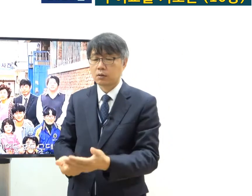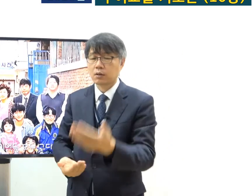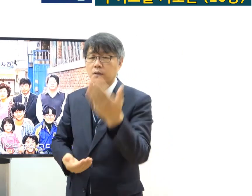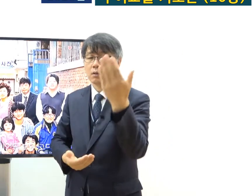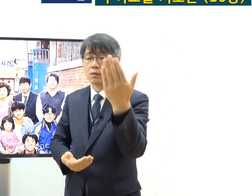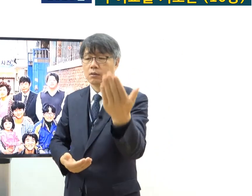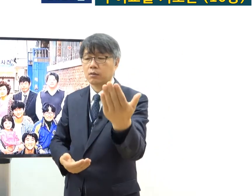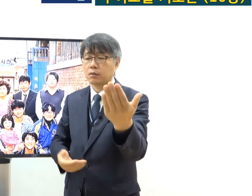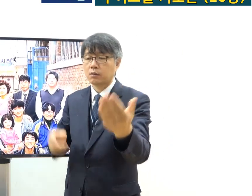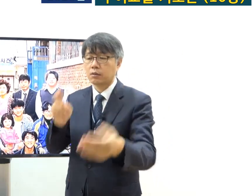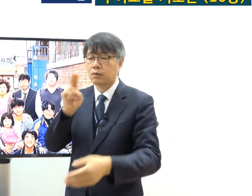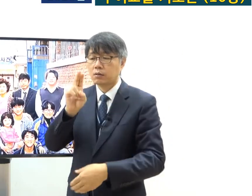그대요.